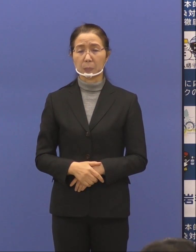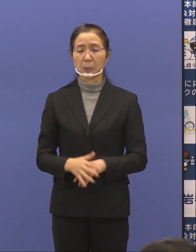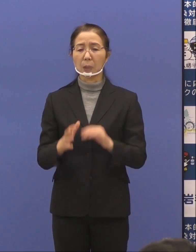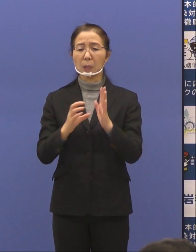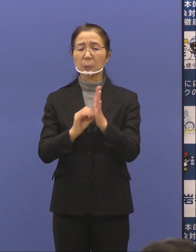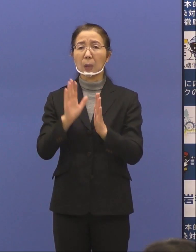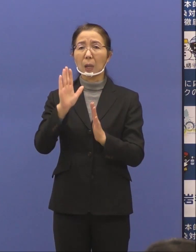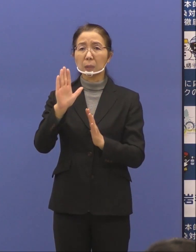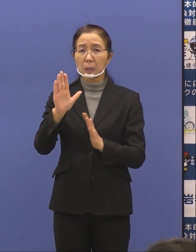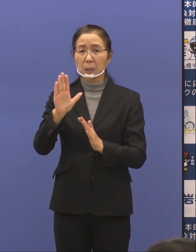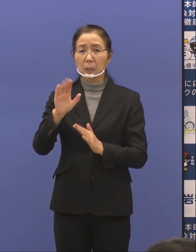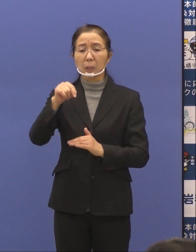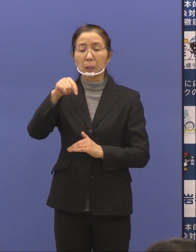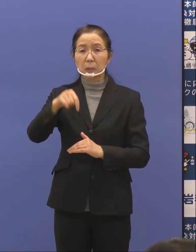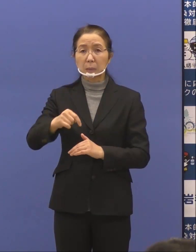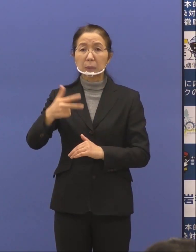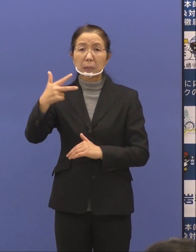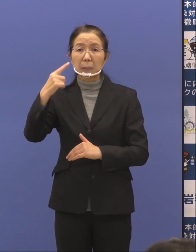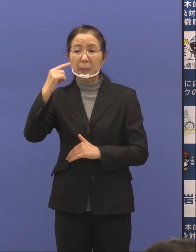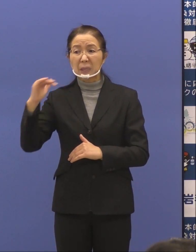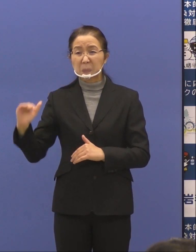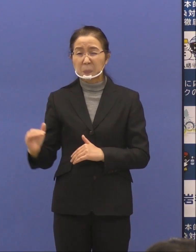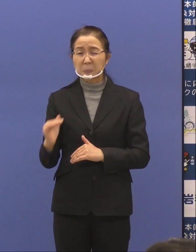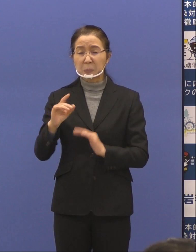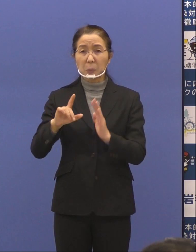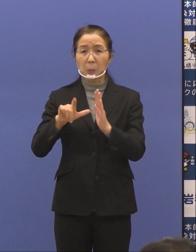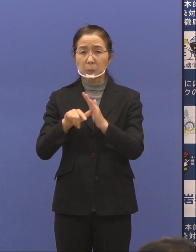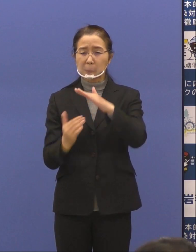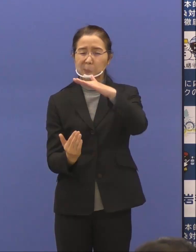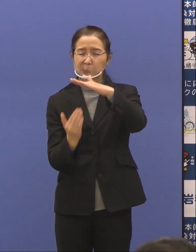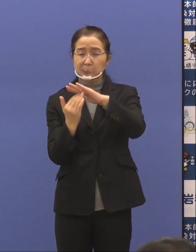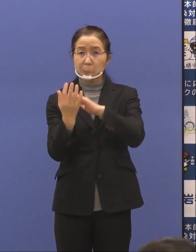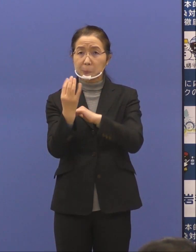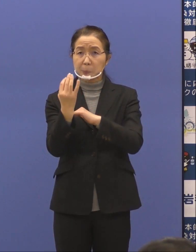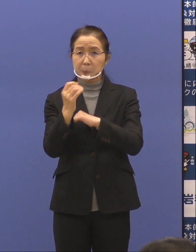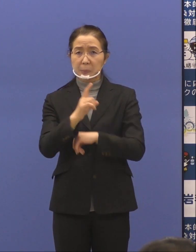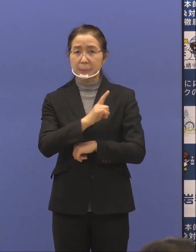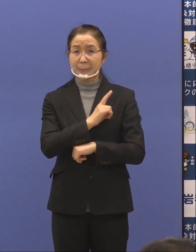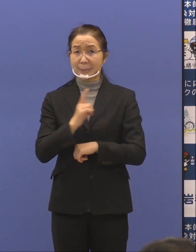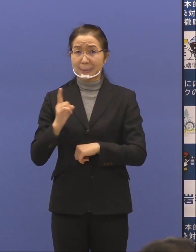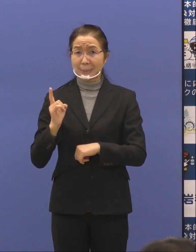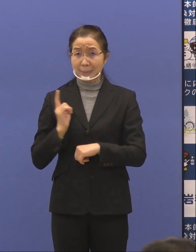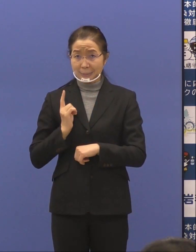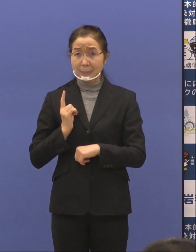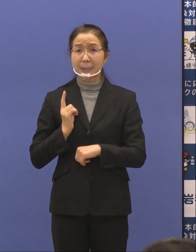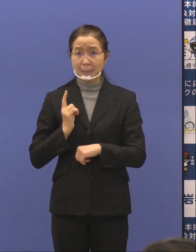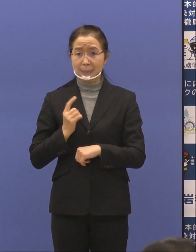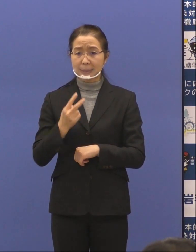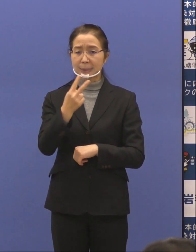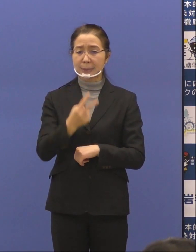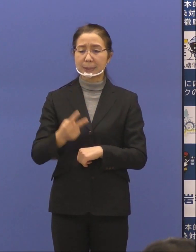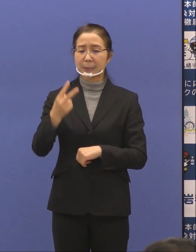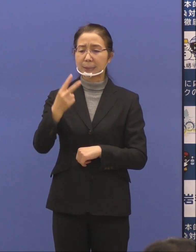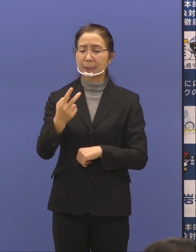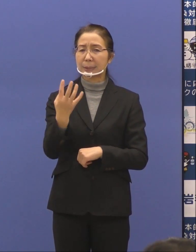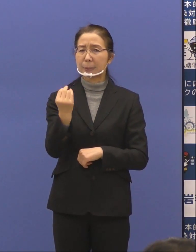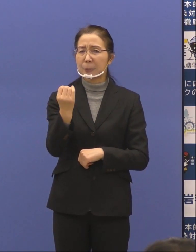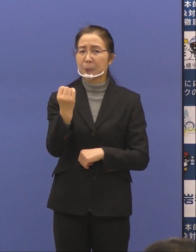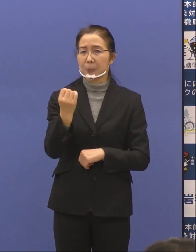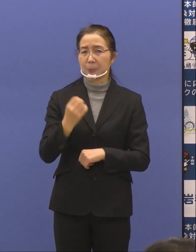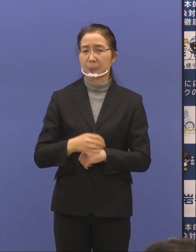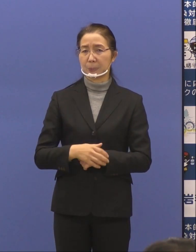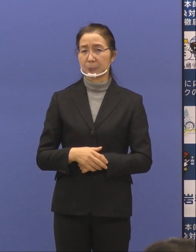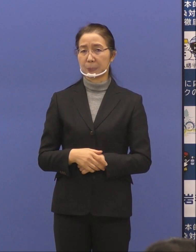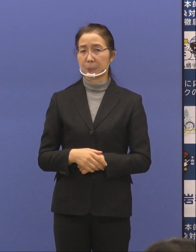岩手県第7波の時の最高が1日約2000件でありましたので